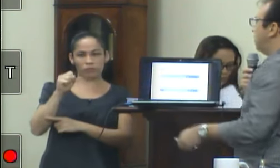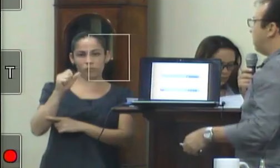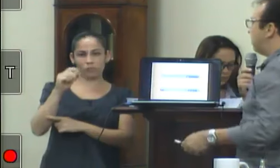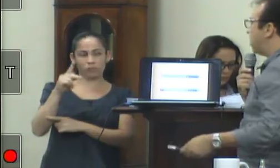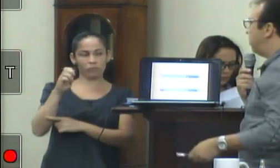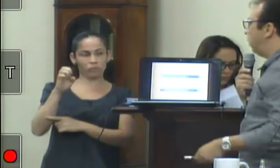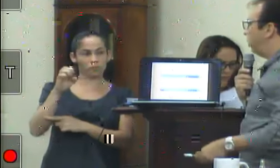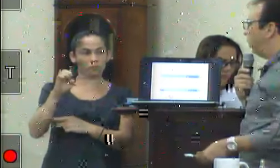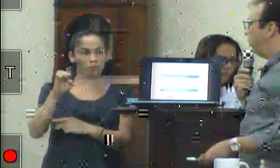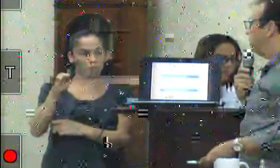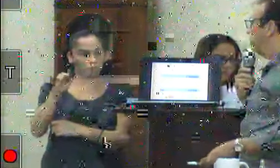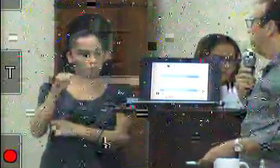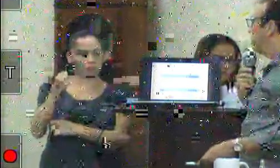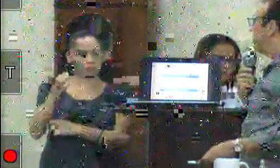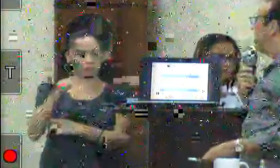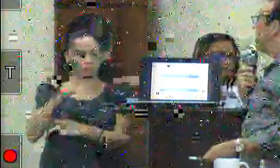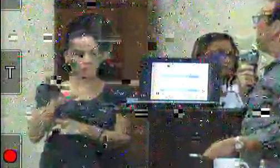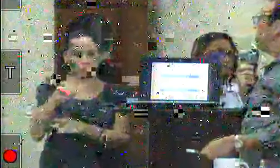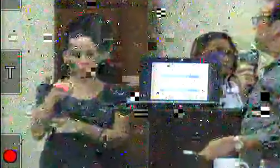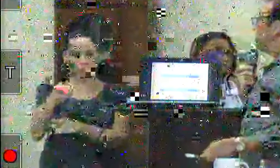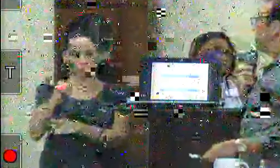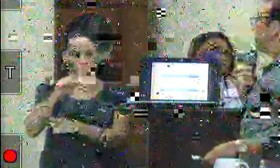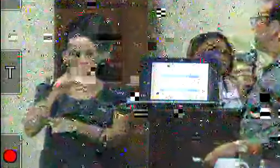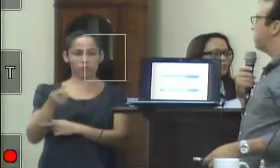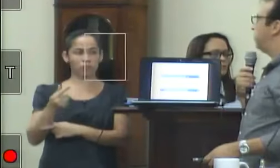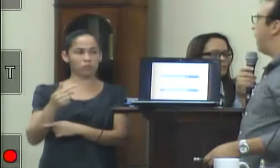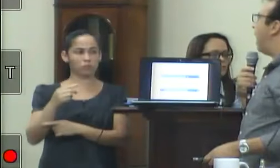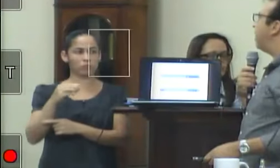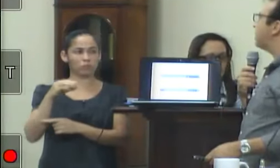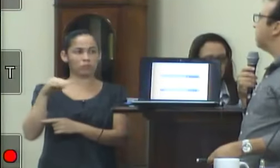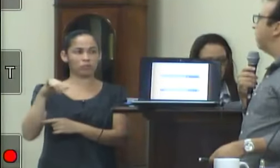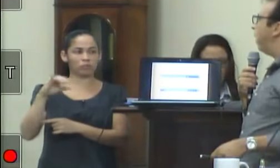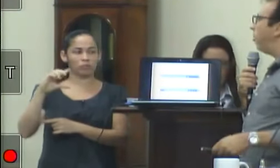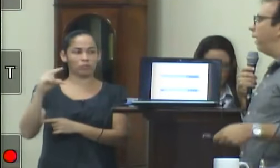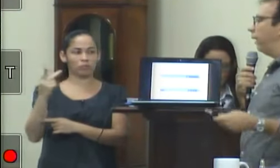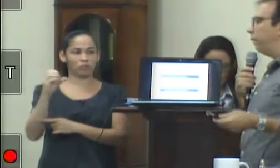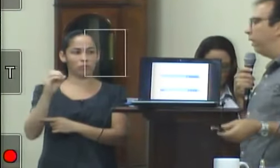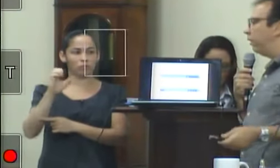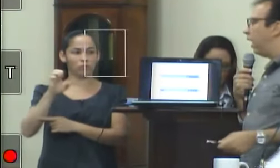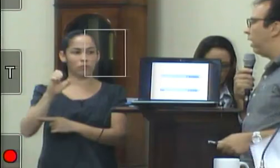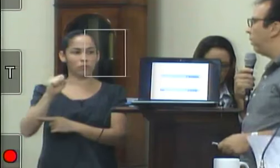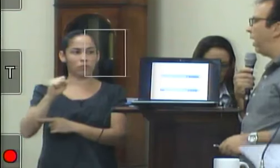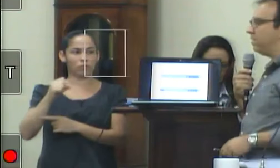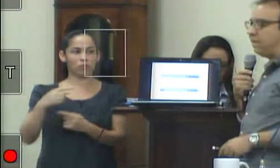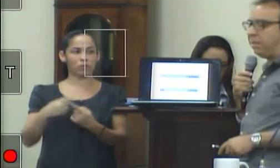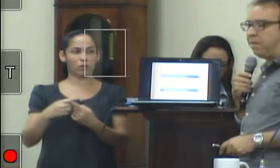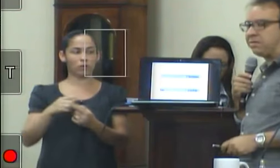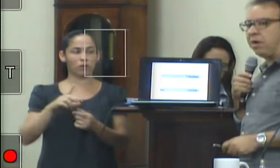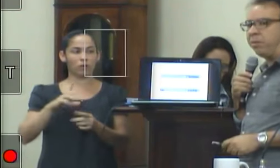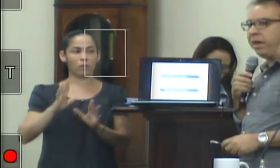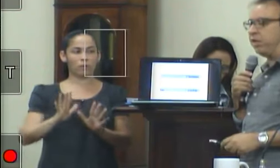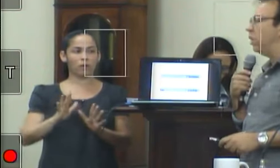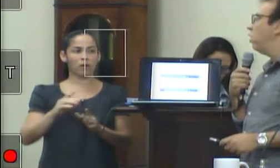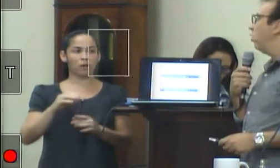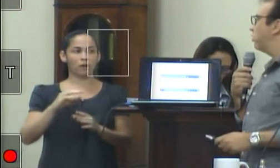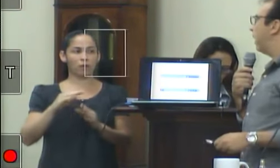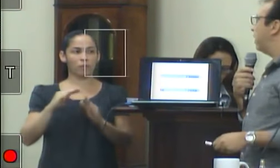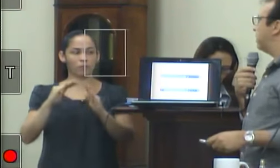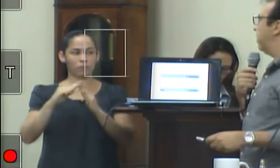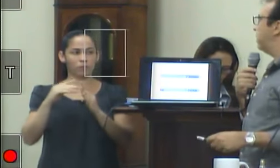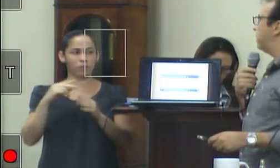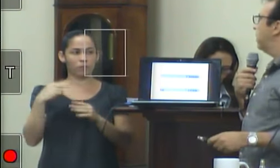de 17.312 de despesas pagas, né? Lembrando que a Câmara recebe mensalmente